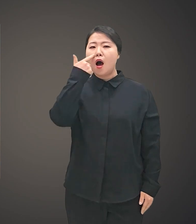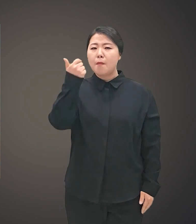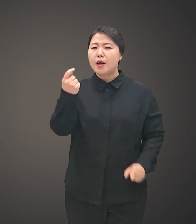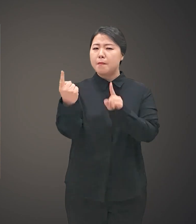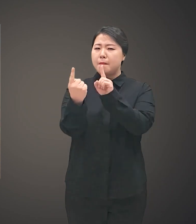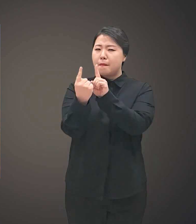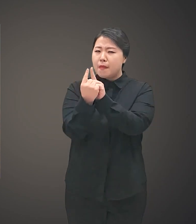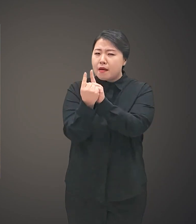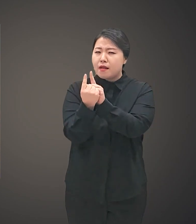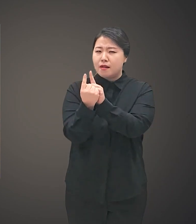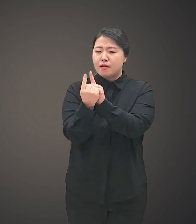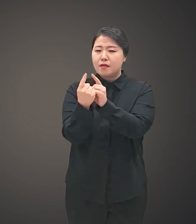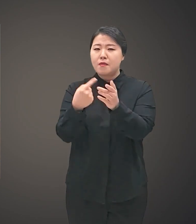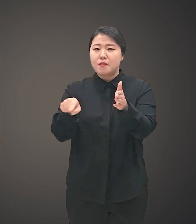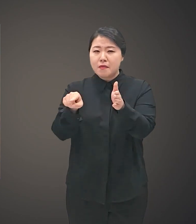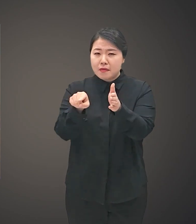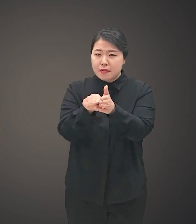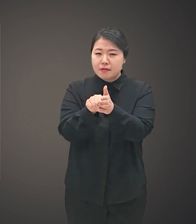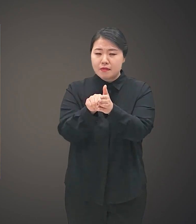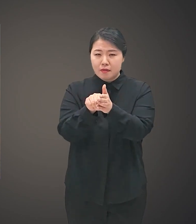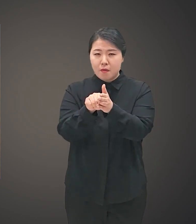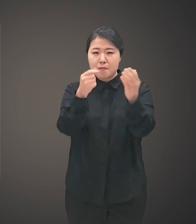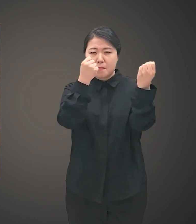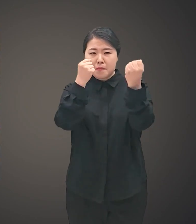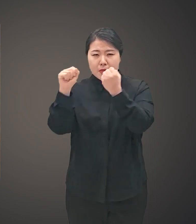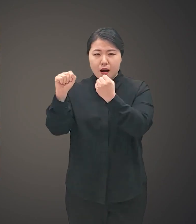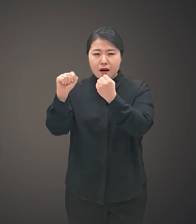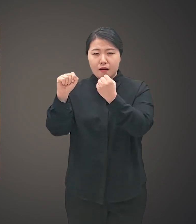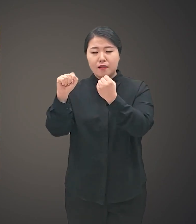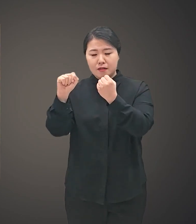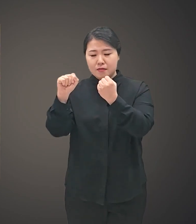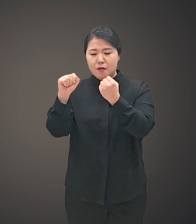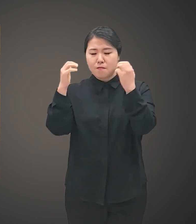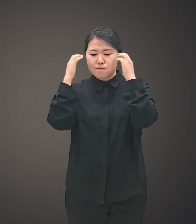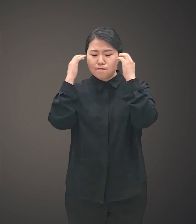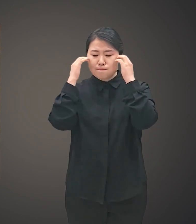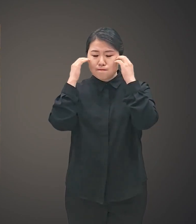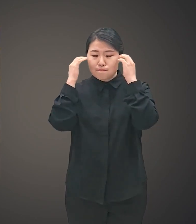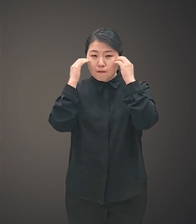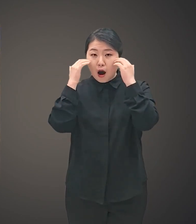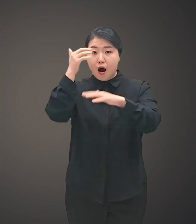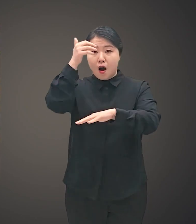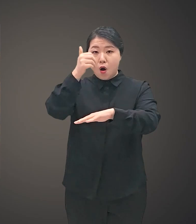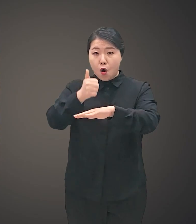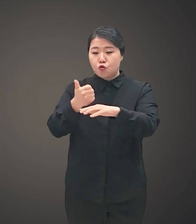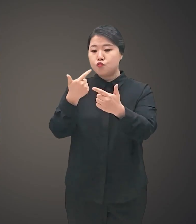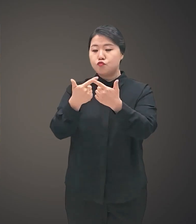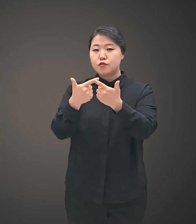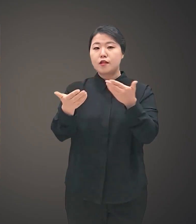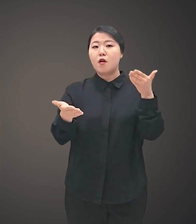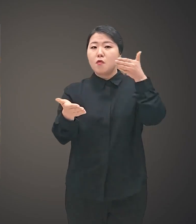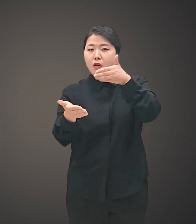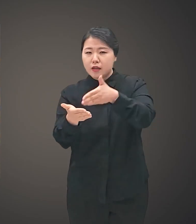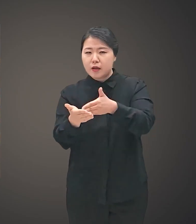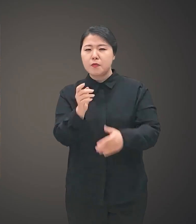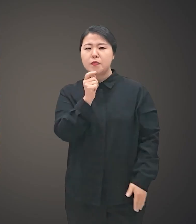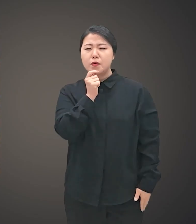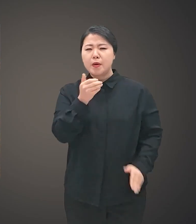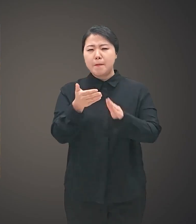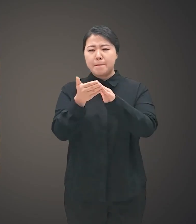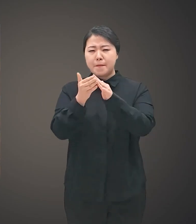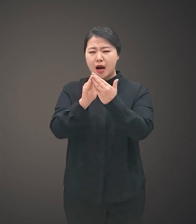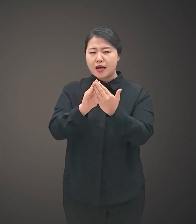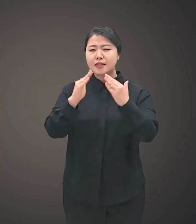아버지를 만나기 위해 피난길에 오른 강희와 가족들은 천신만고 끝에 부산에 도착해 작은 판잣집에서